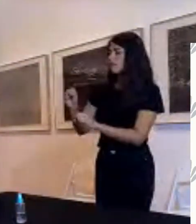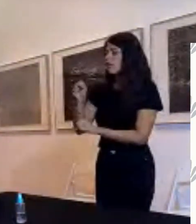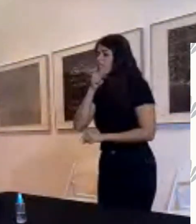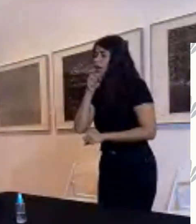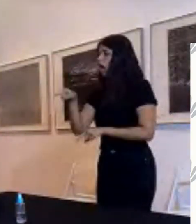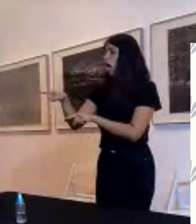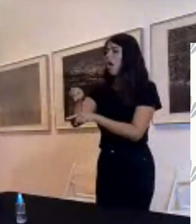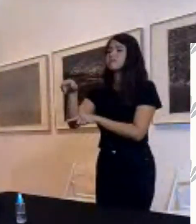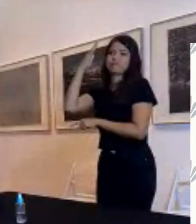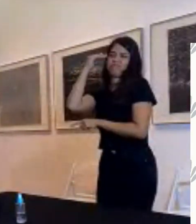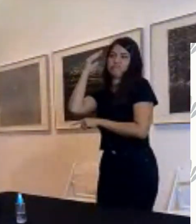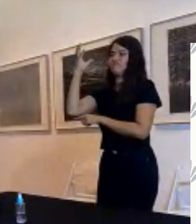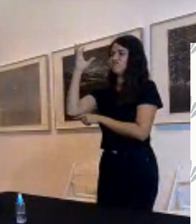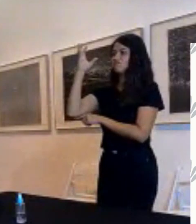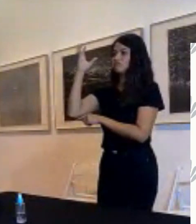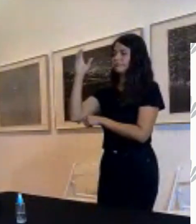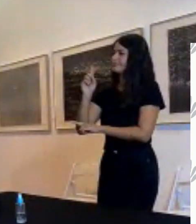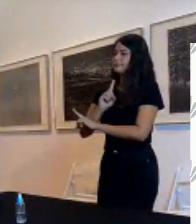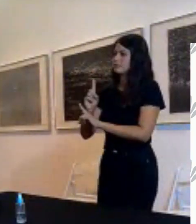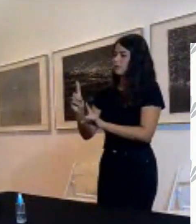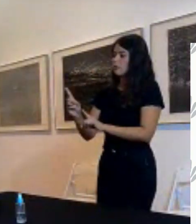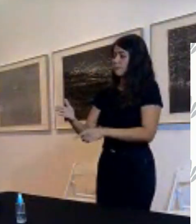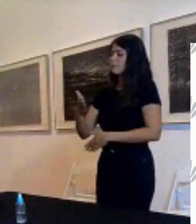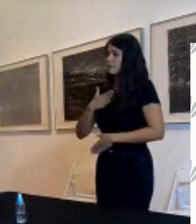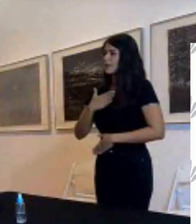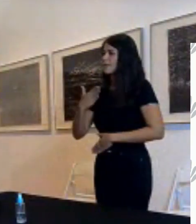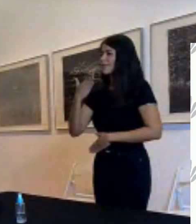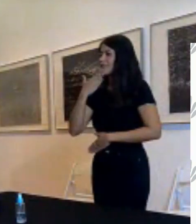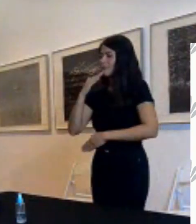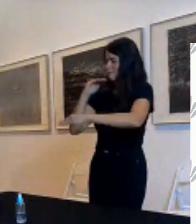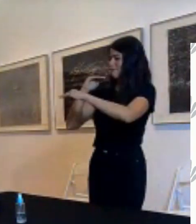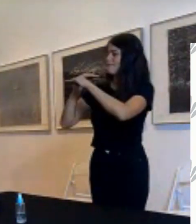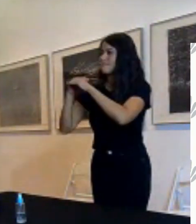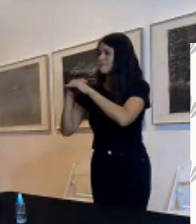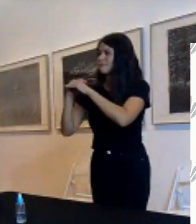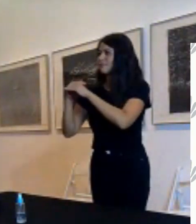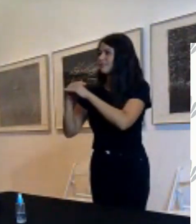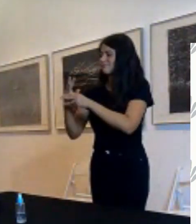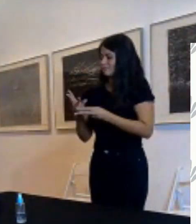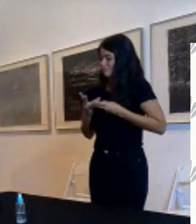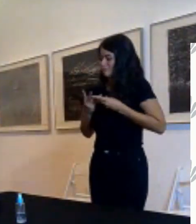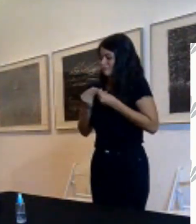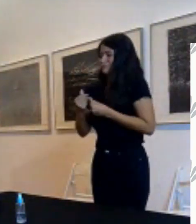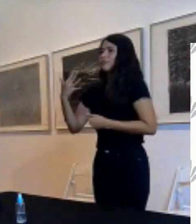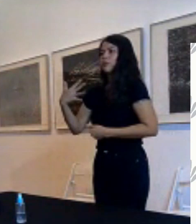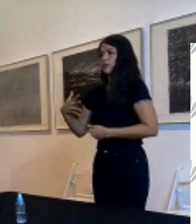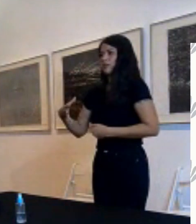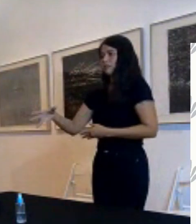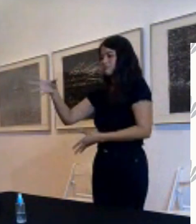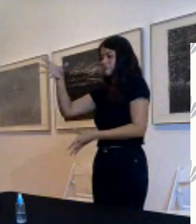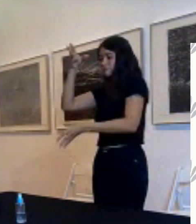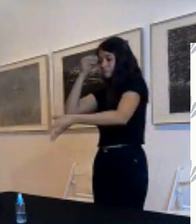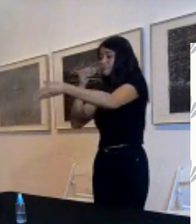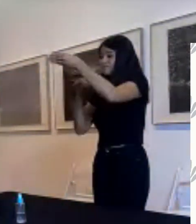sabe, que no entiende, ¿cierto? A mí también, para mí también, a mí también me enriquece me es significativo. Yo